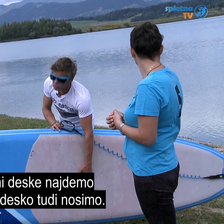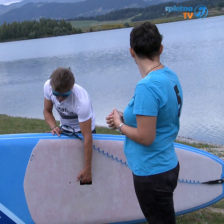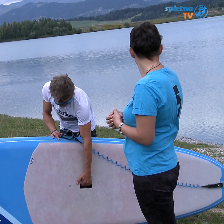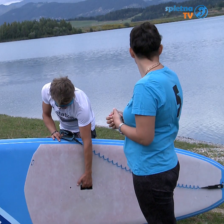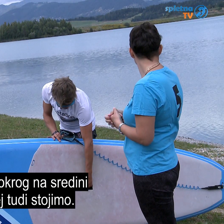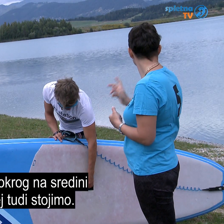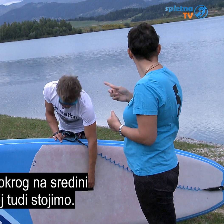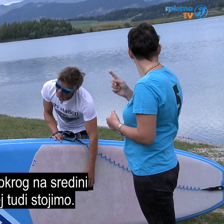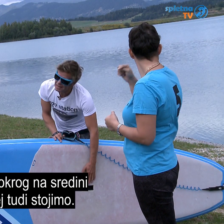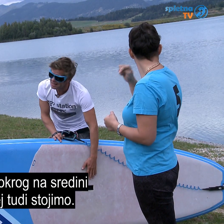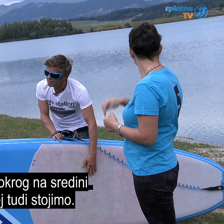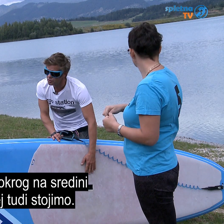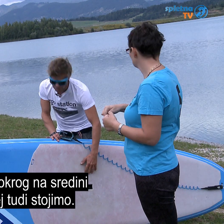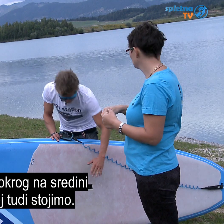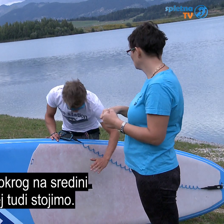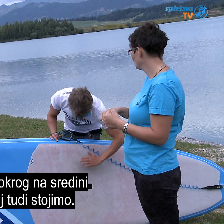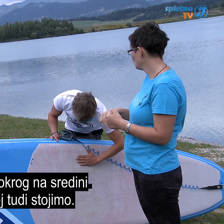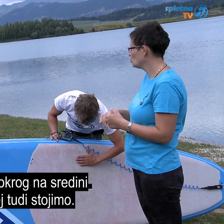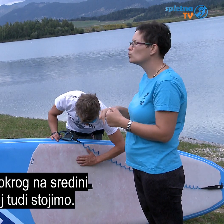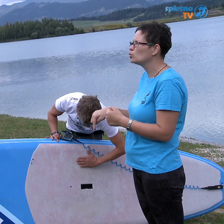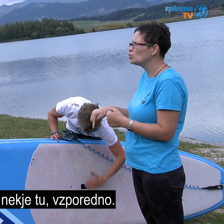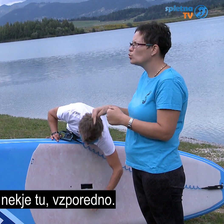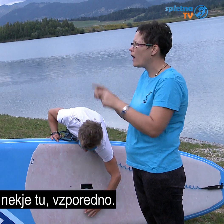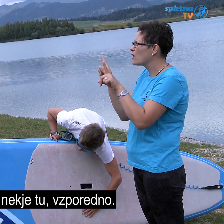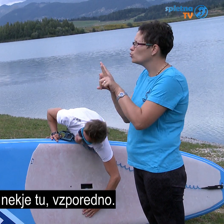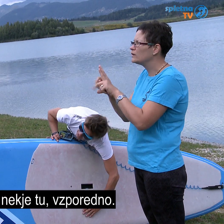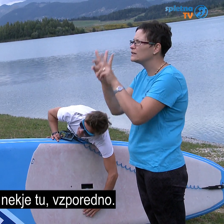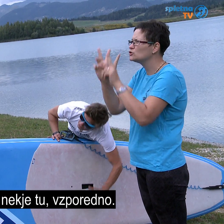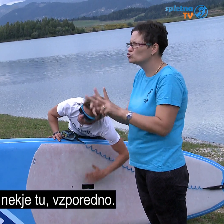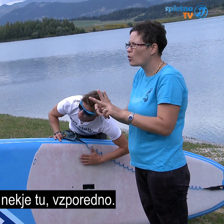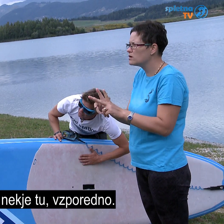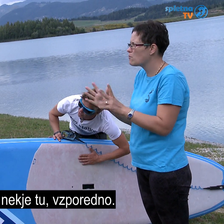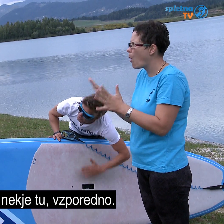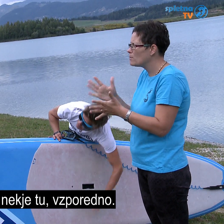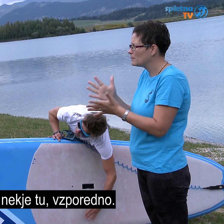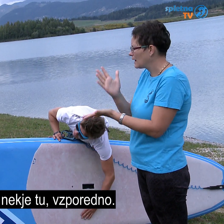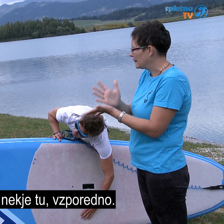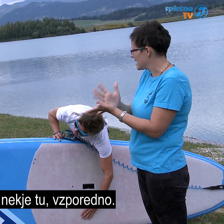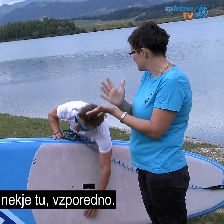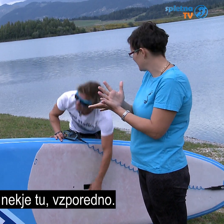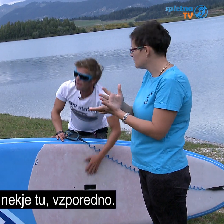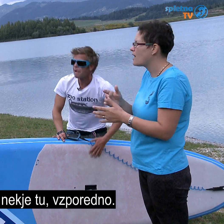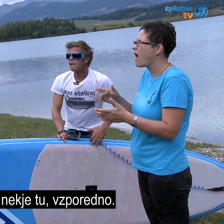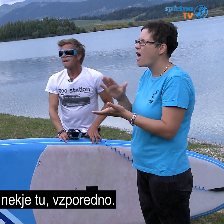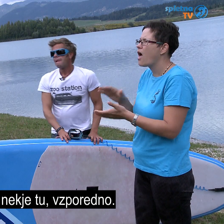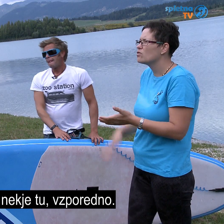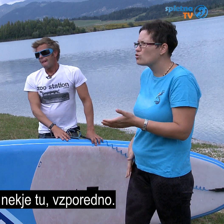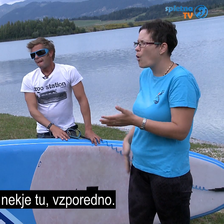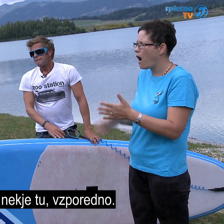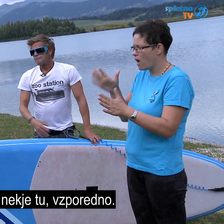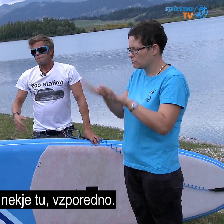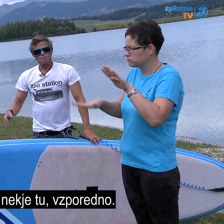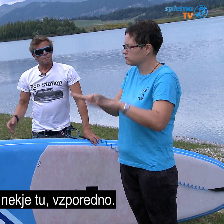In tukaj, okrog sredine, na njej tudi stojimo. Noge pridejo nekje tu, vzporedno. Ja?